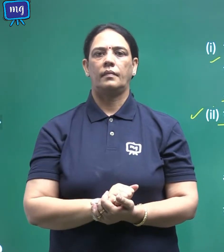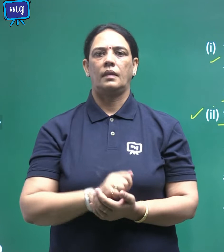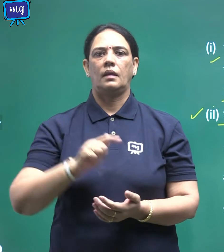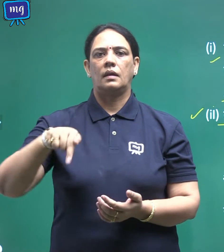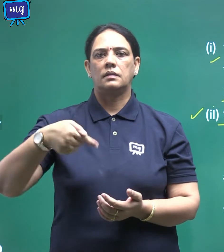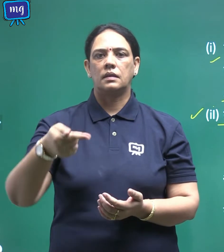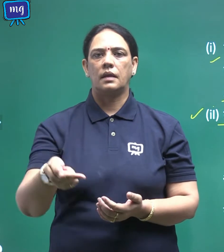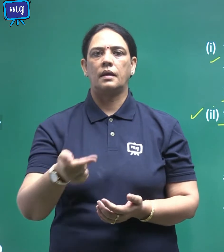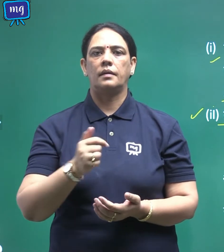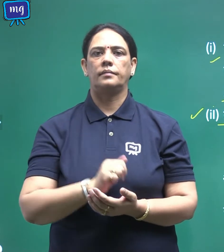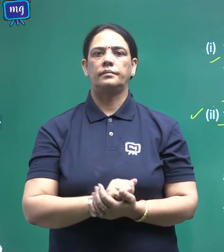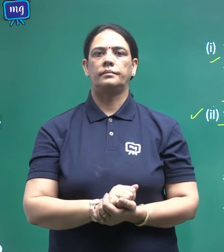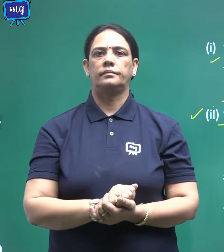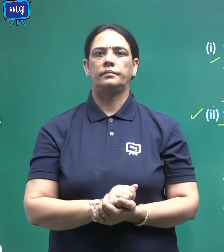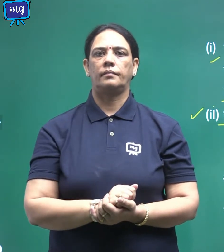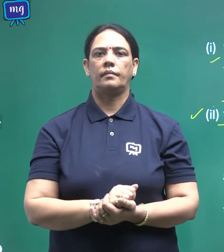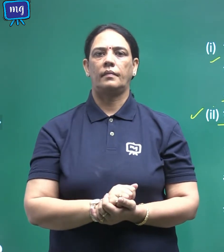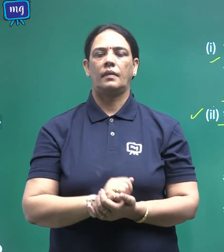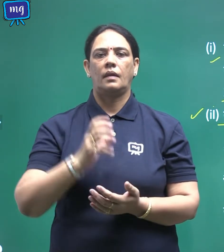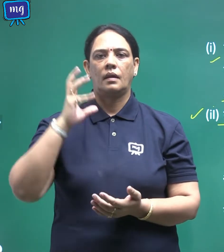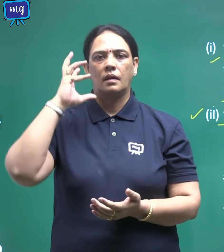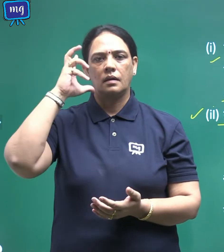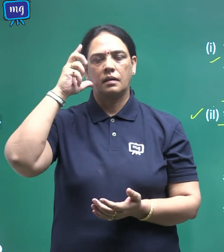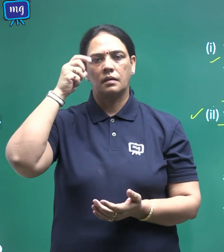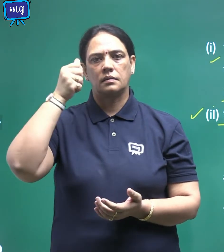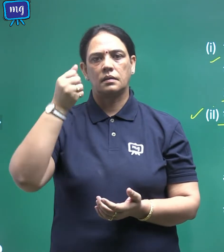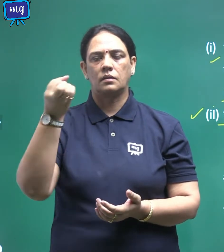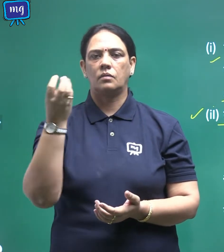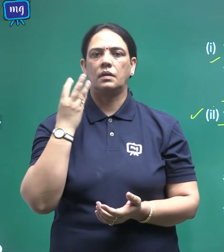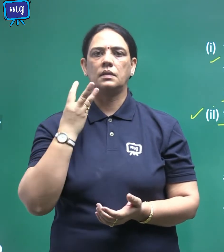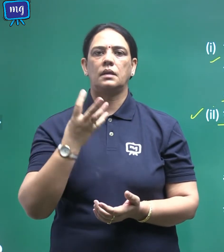अतः संतरों की संख्या